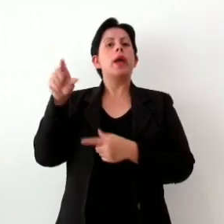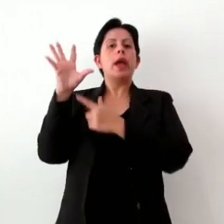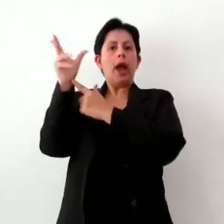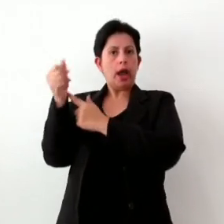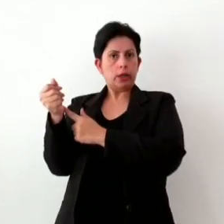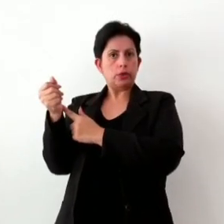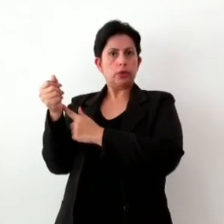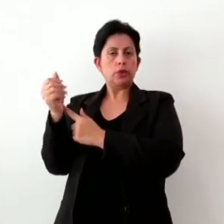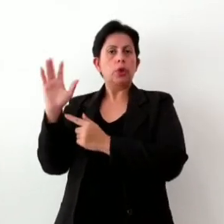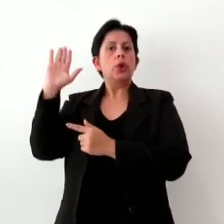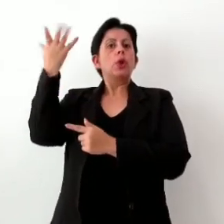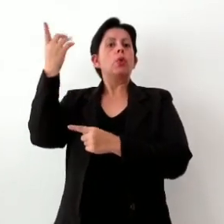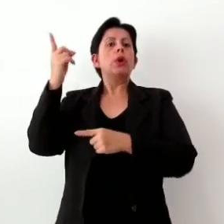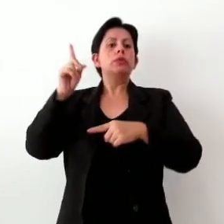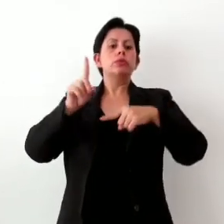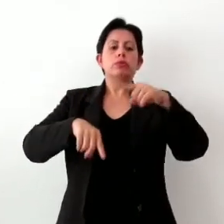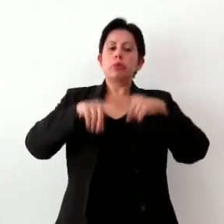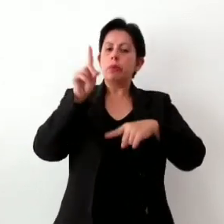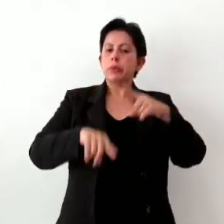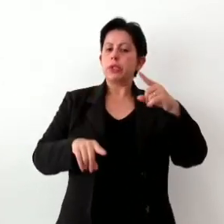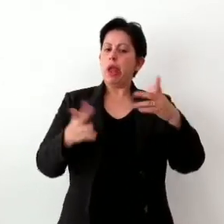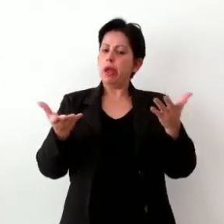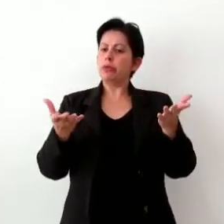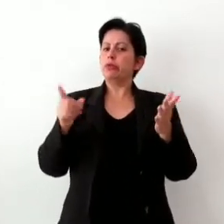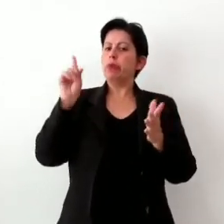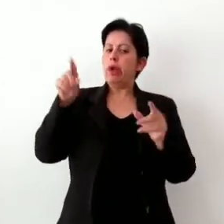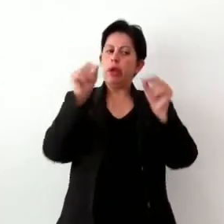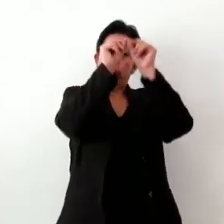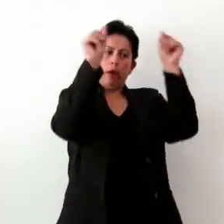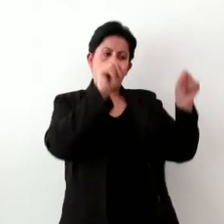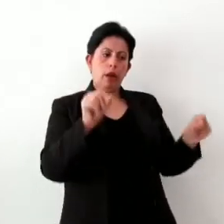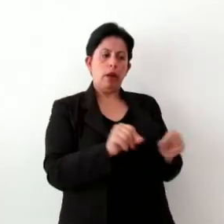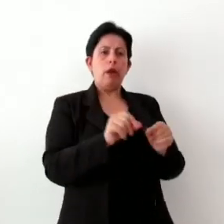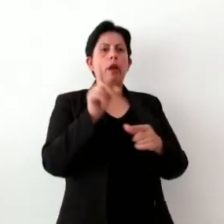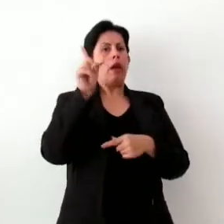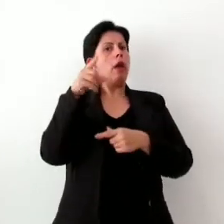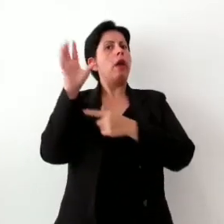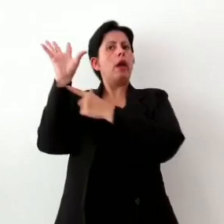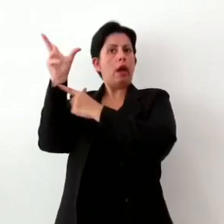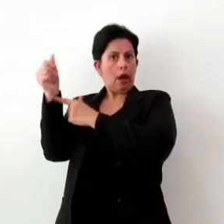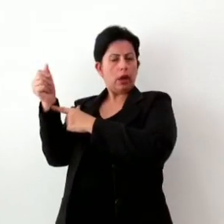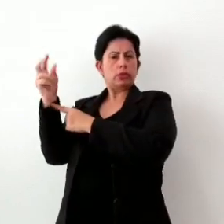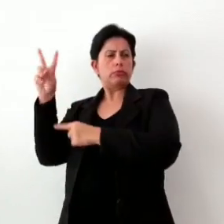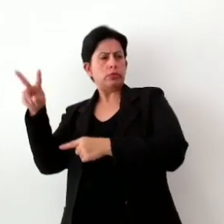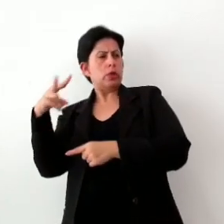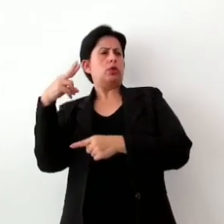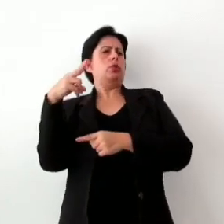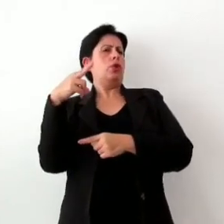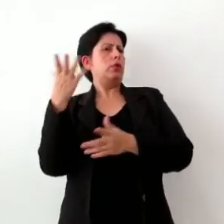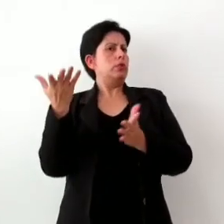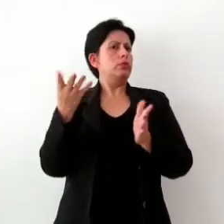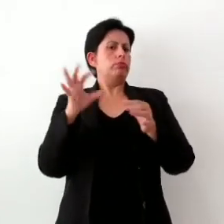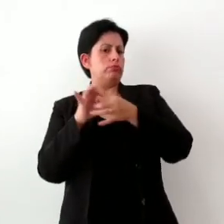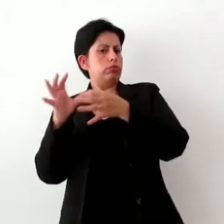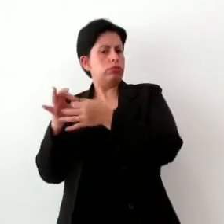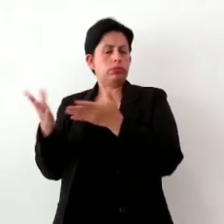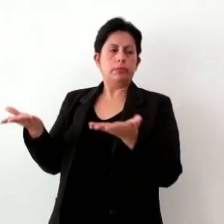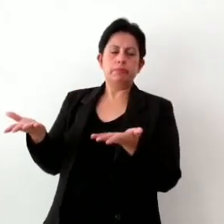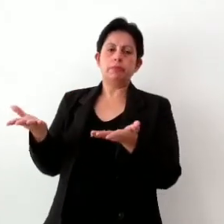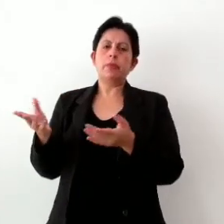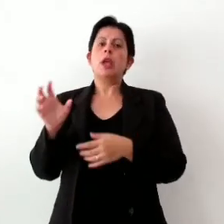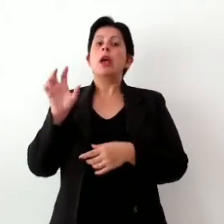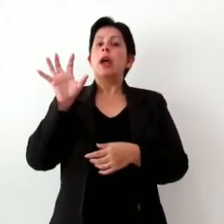determinado objeto, quando determinada performance torna-se arte aos olhos de um determinado contexto, né? E essa